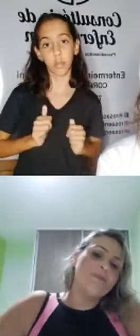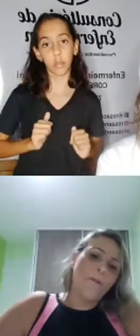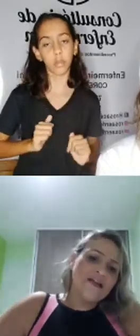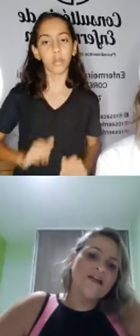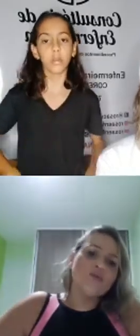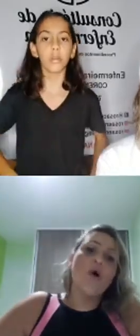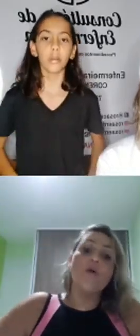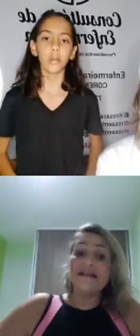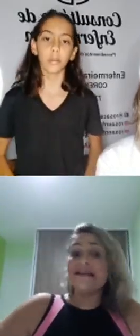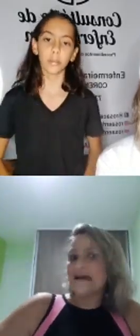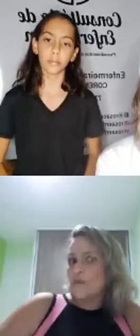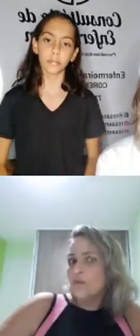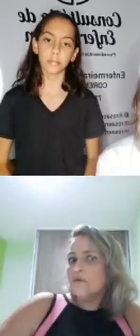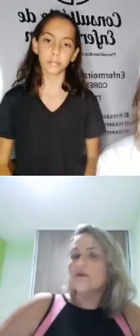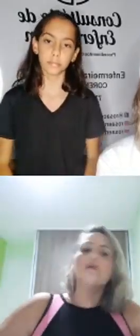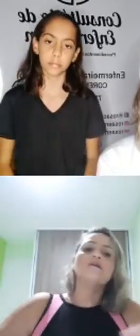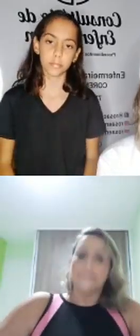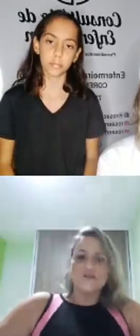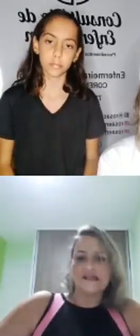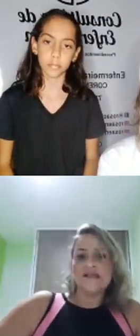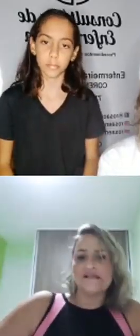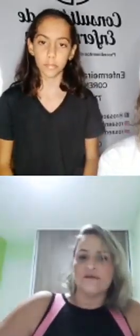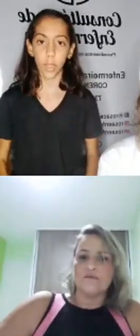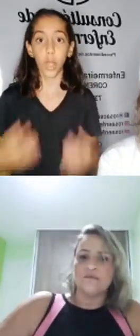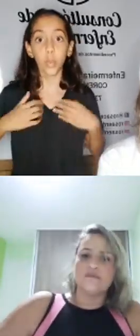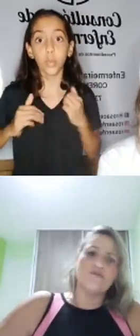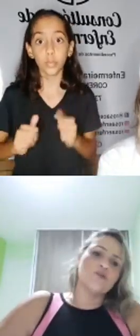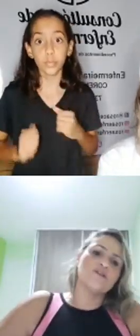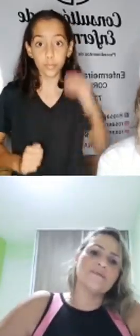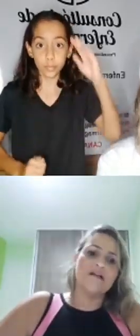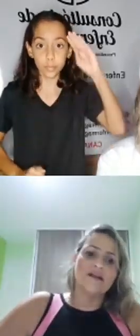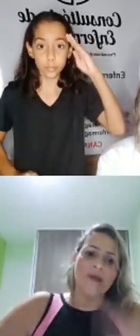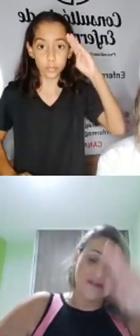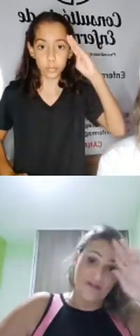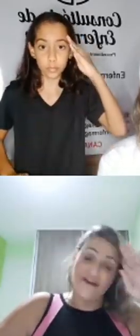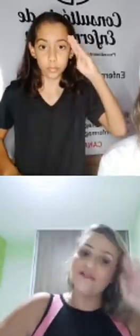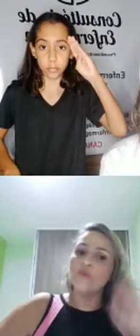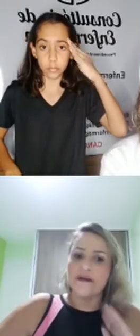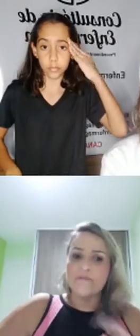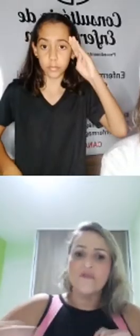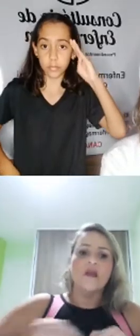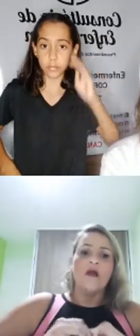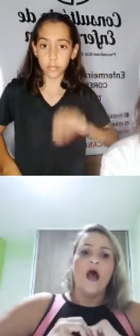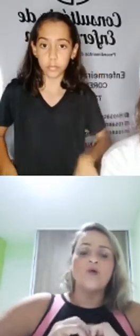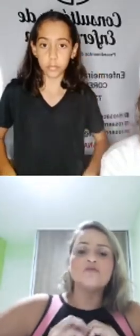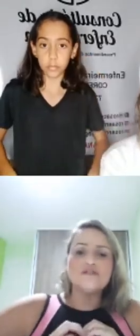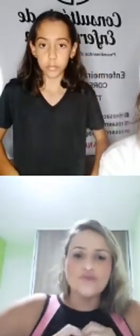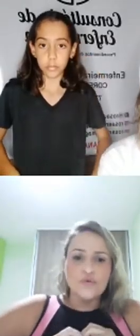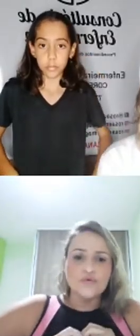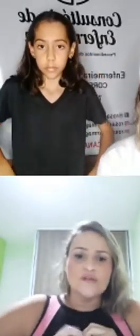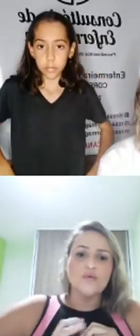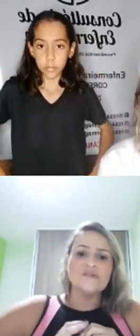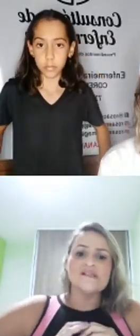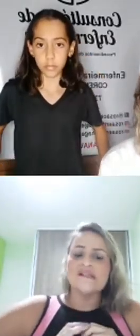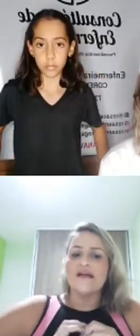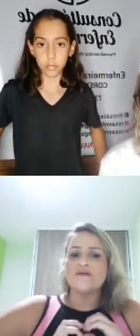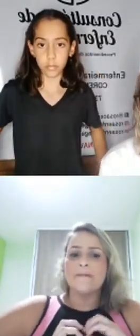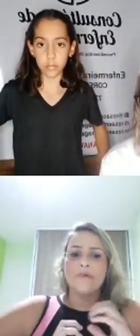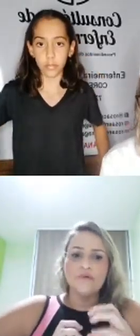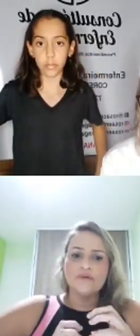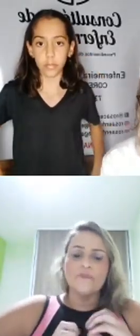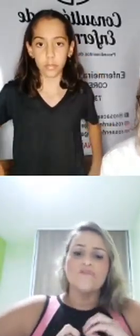naquele momento e não depois que nasceu. Se foi contaminado na barriga. Fato é, alguns estudos, alguns